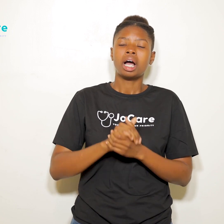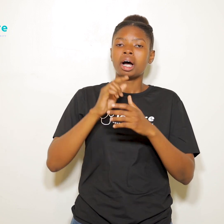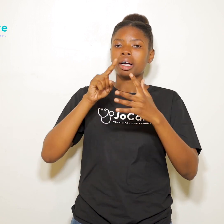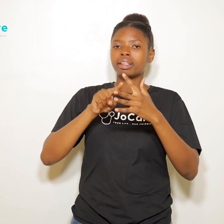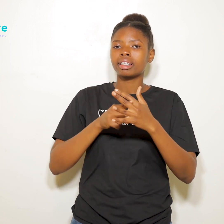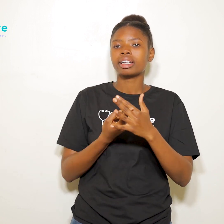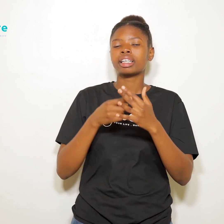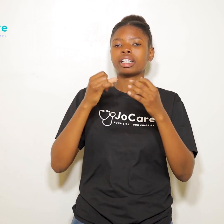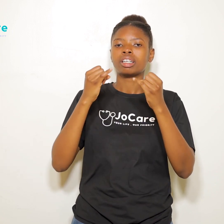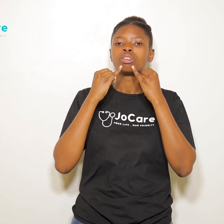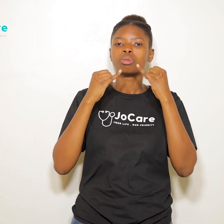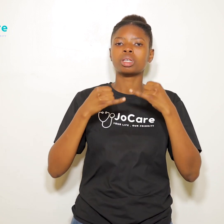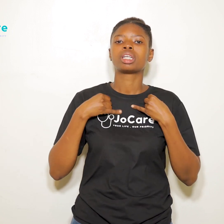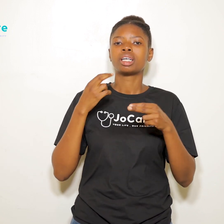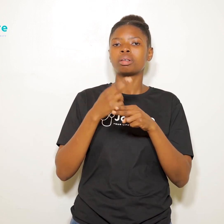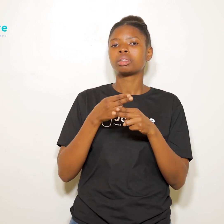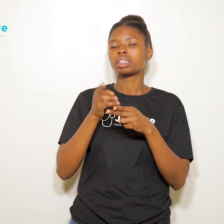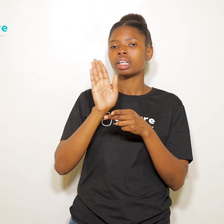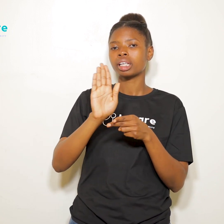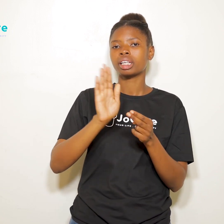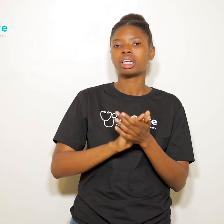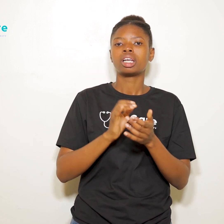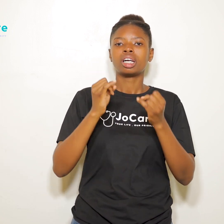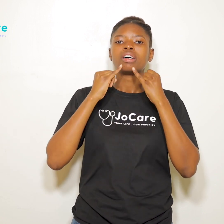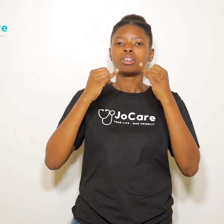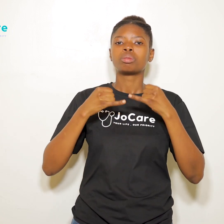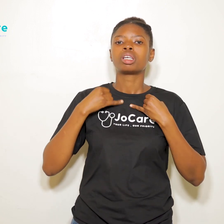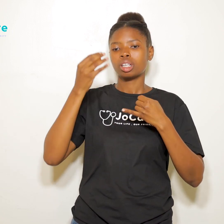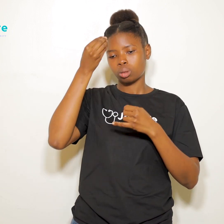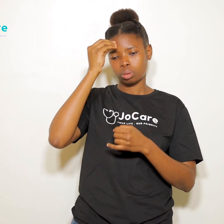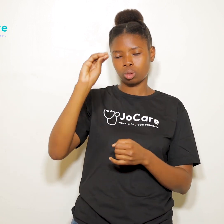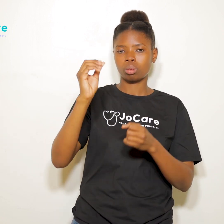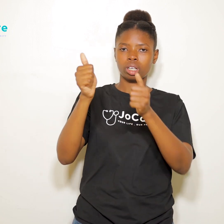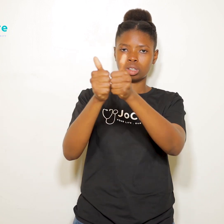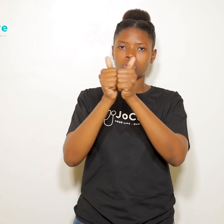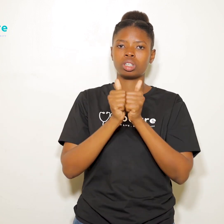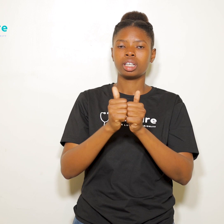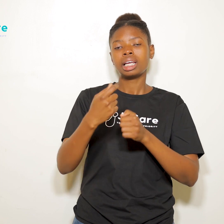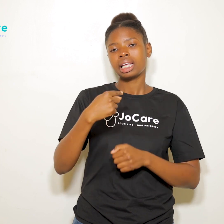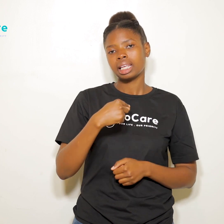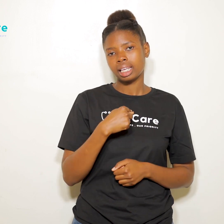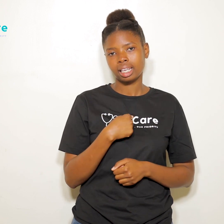atwibwira, atubwire n'ubutumwa yatuzaniye. Njyewe